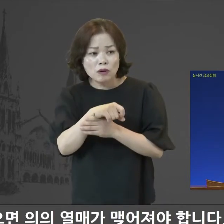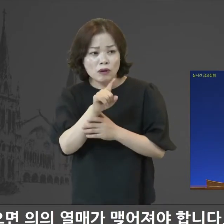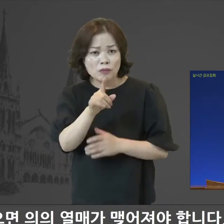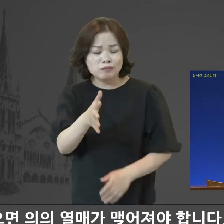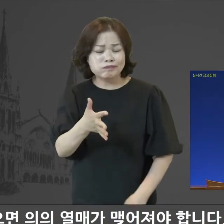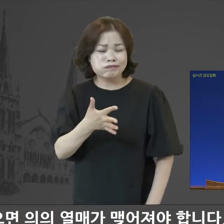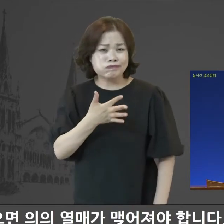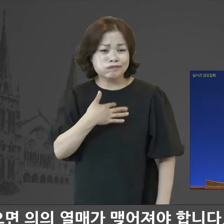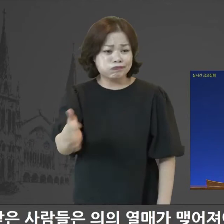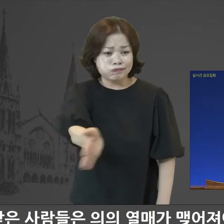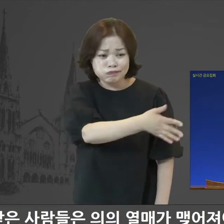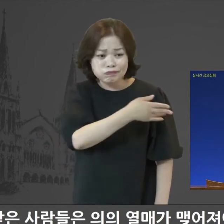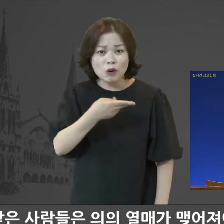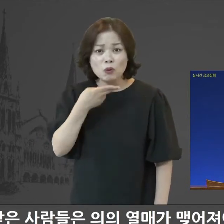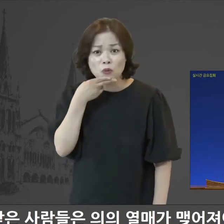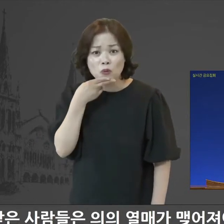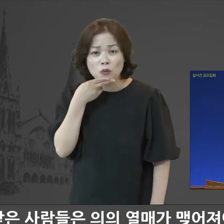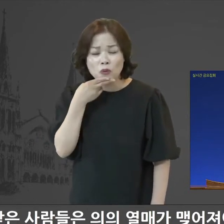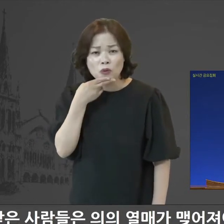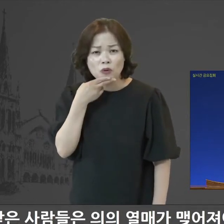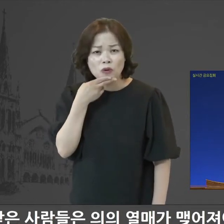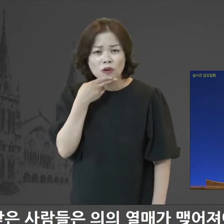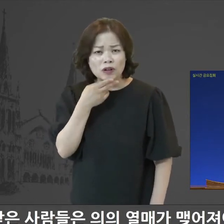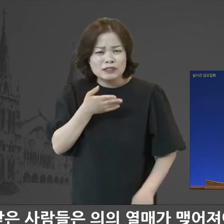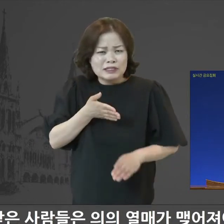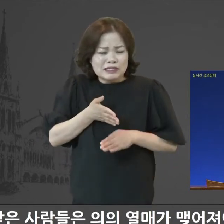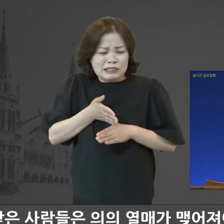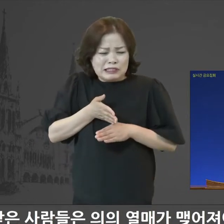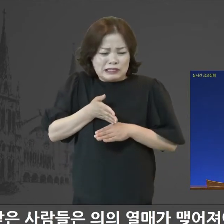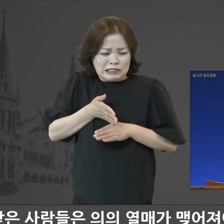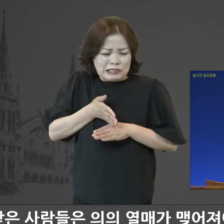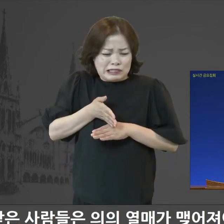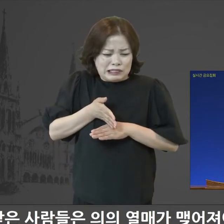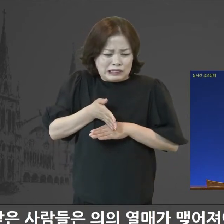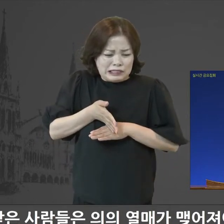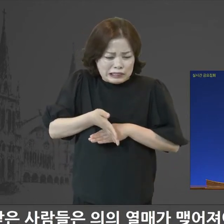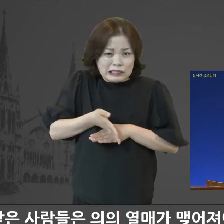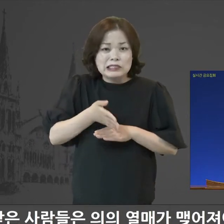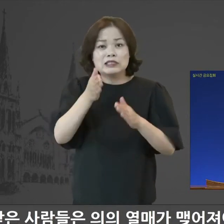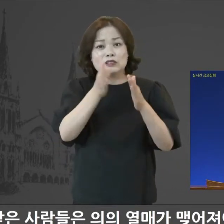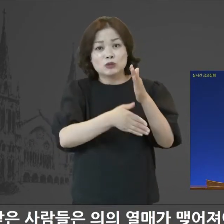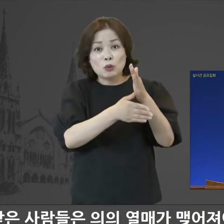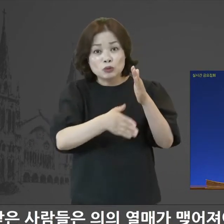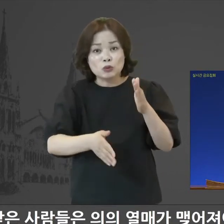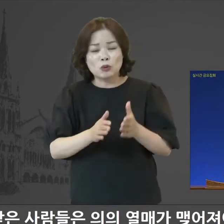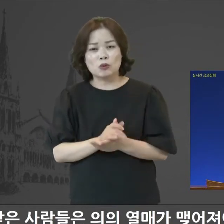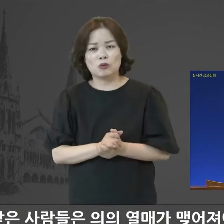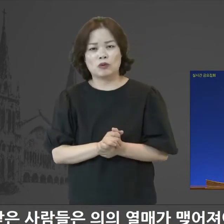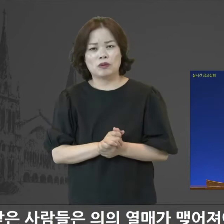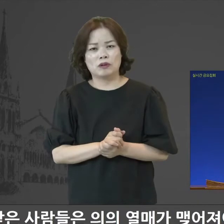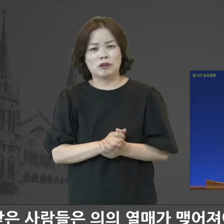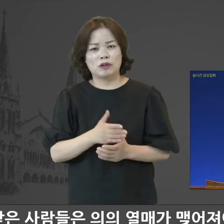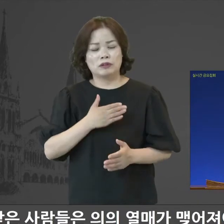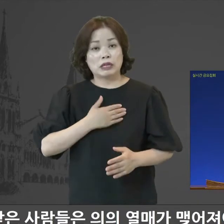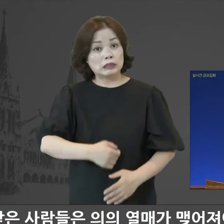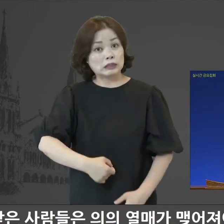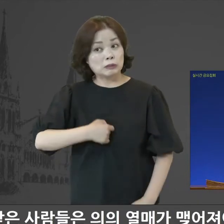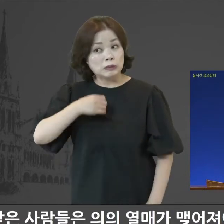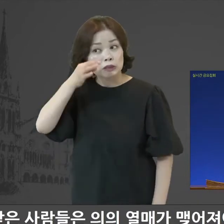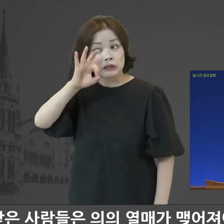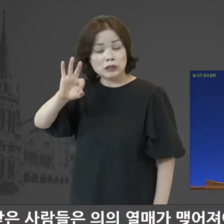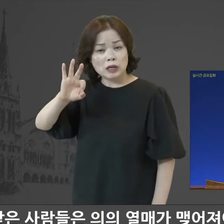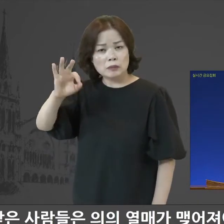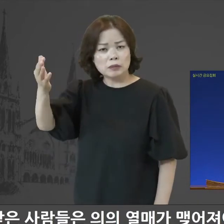없다, 그러면 굉장히 더딘 성도거나 내가 의롭다함을 칭함받지